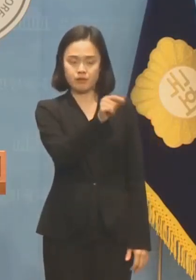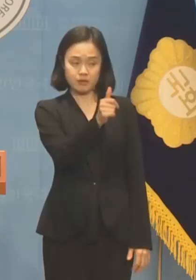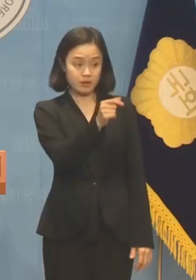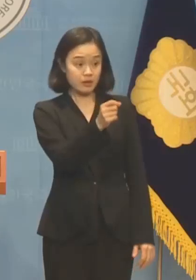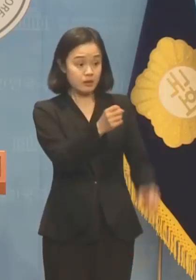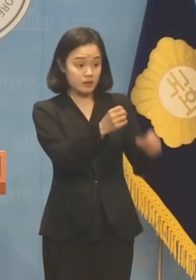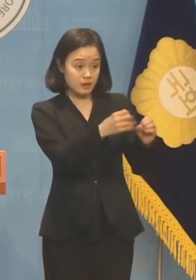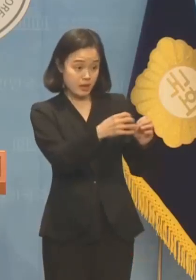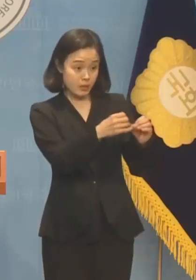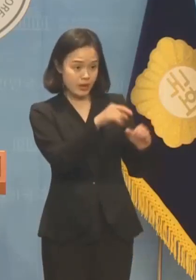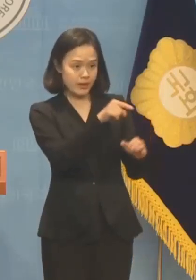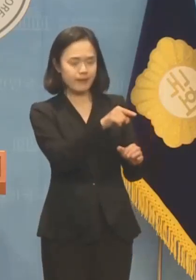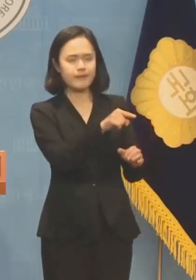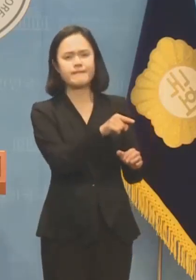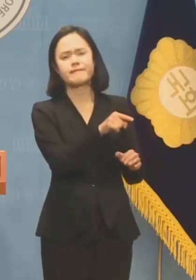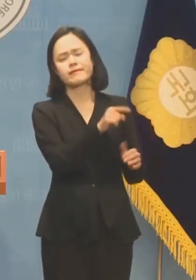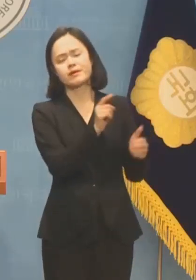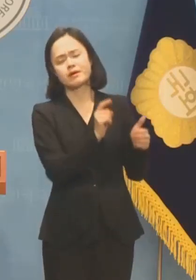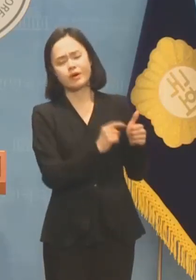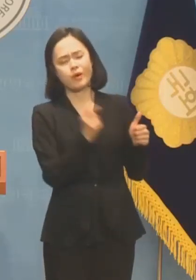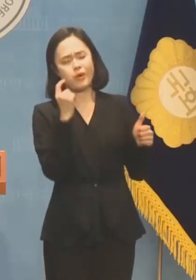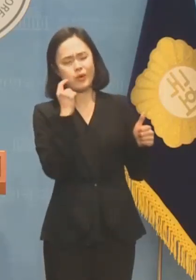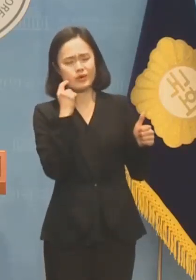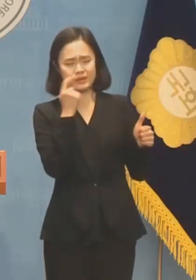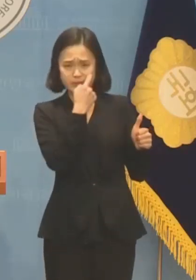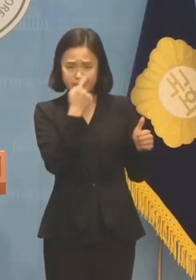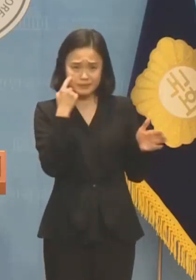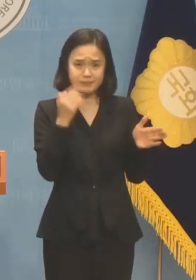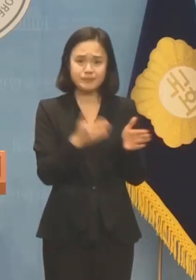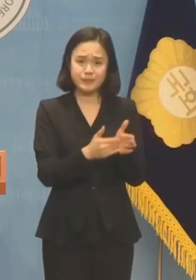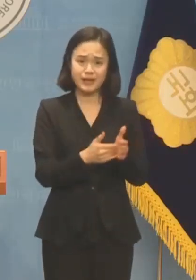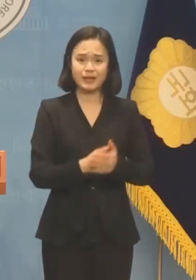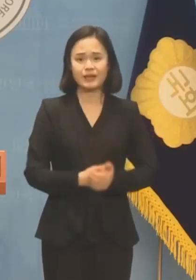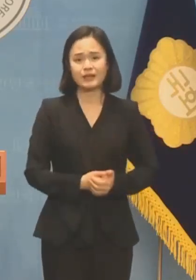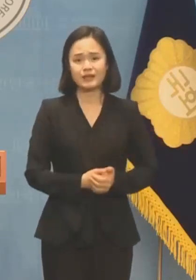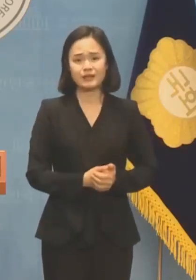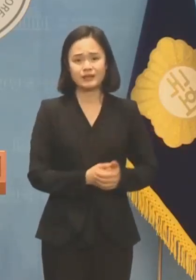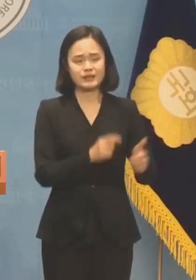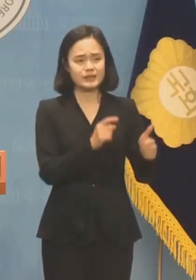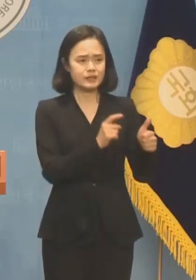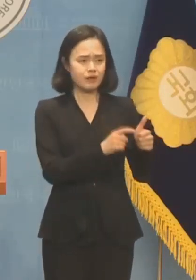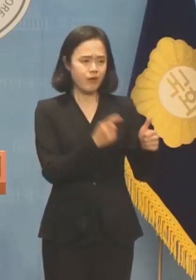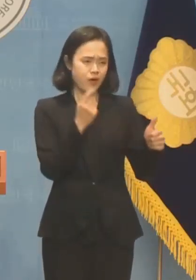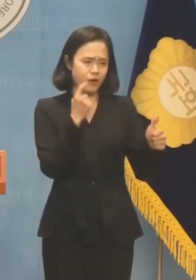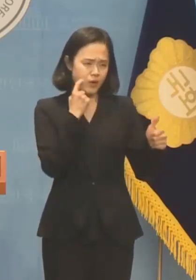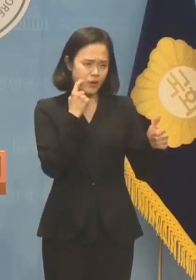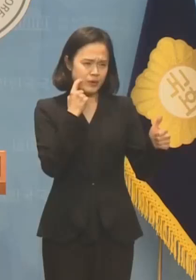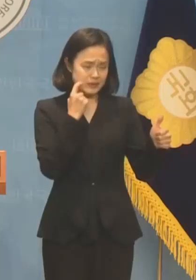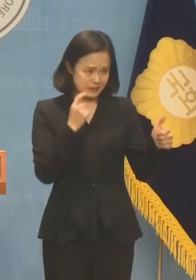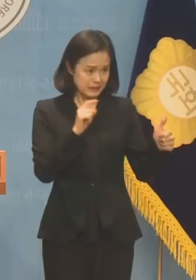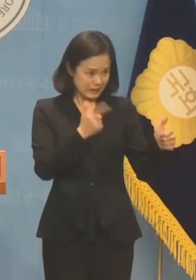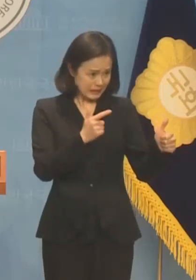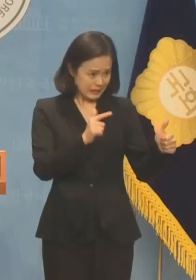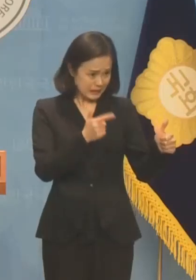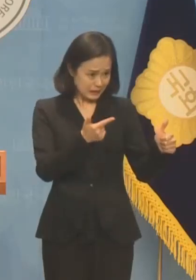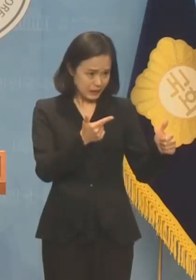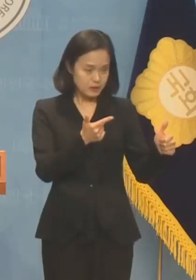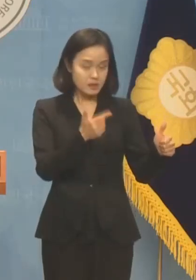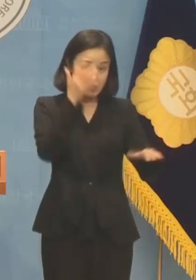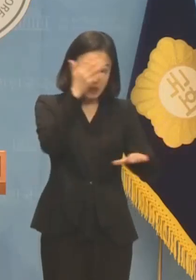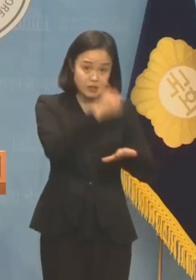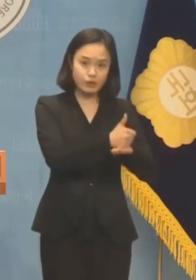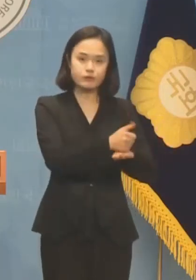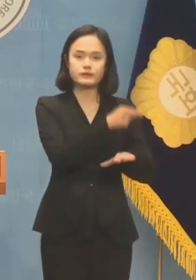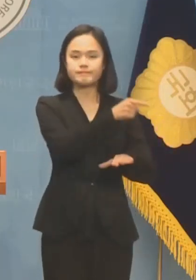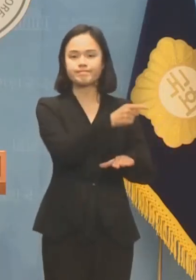확인되었습니다. 진작에 기대는 없었으나 그럼에도 국민들을 상대로 끊임없이 해대는 뻔뻔하고